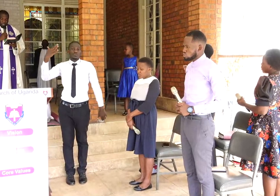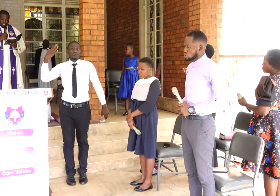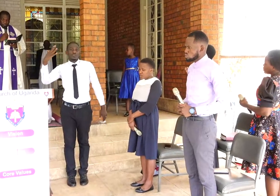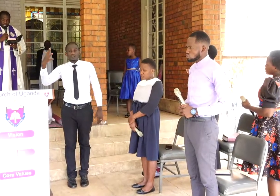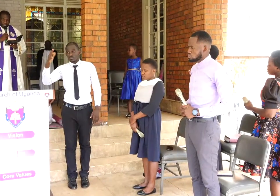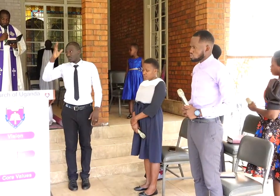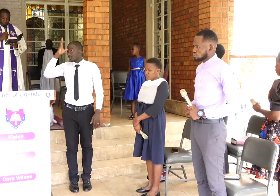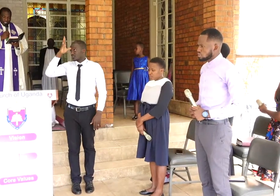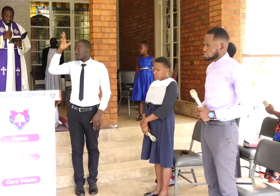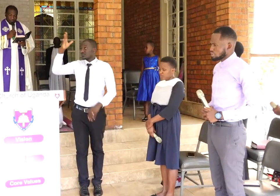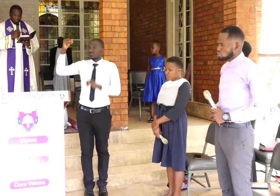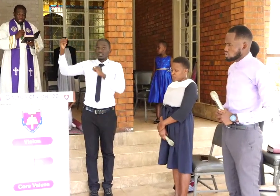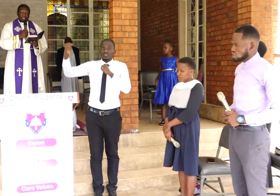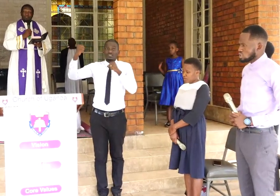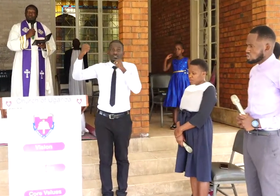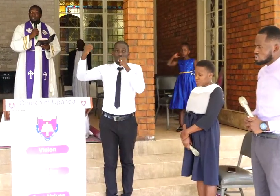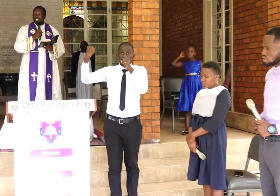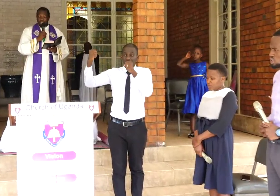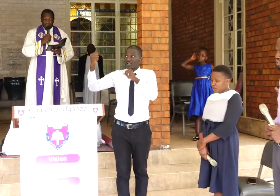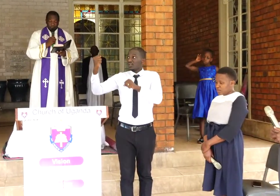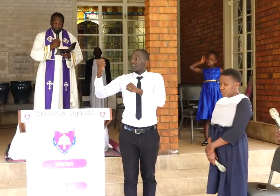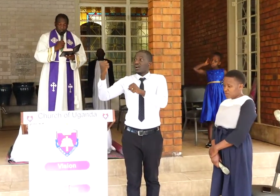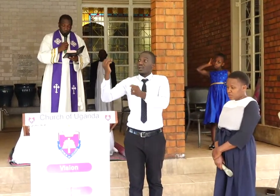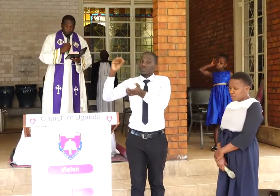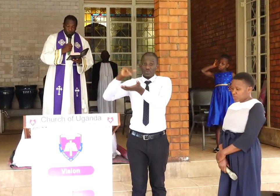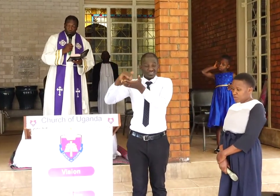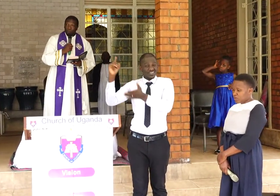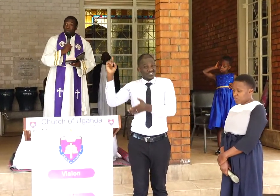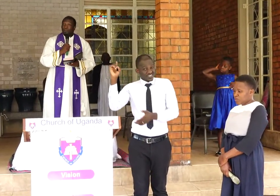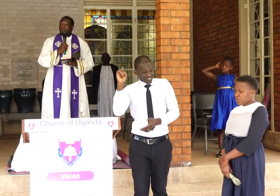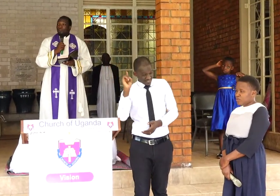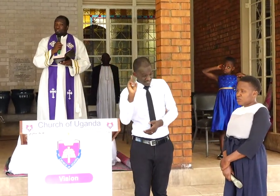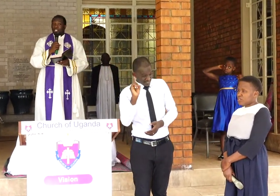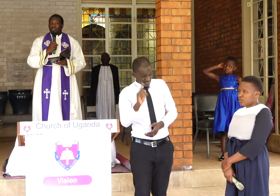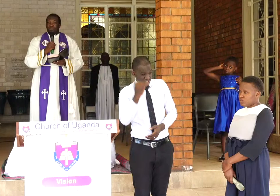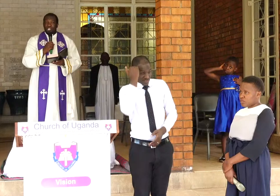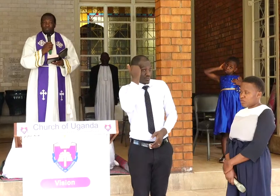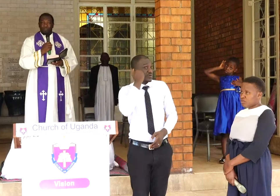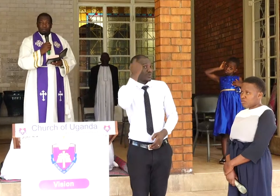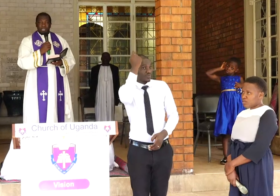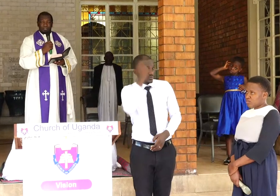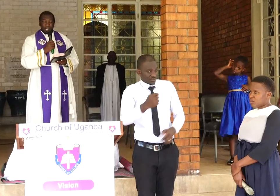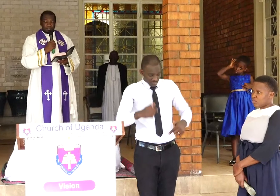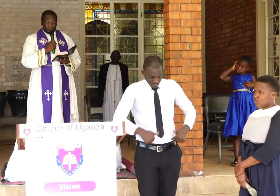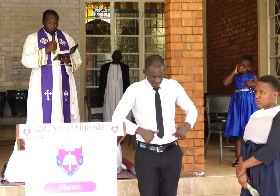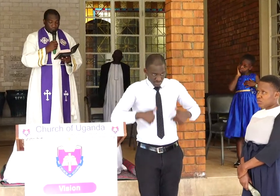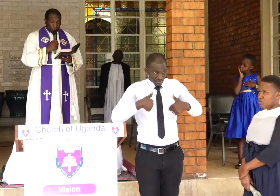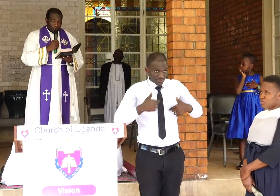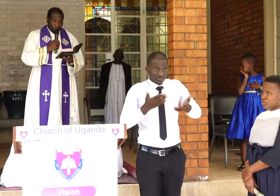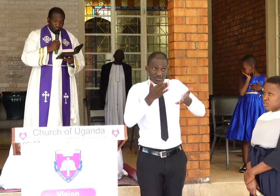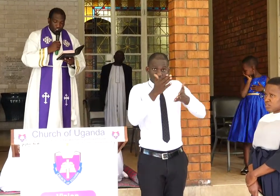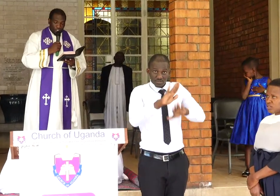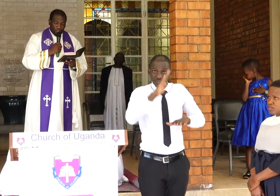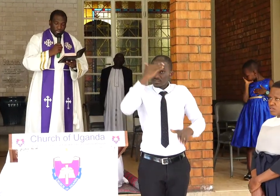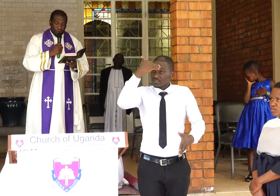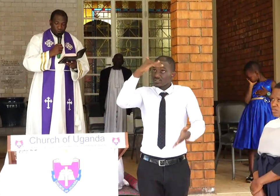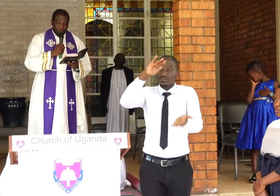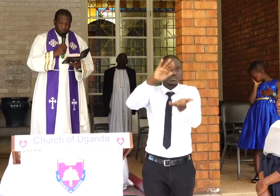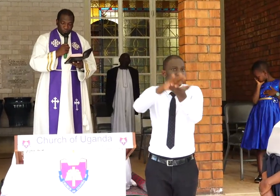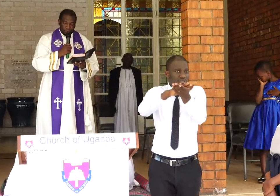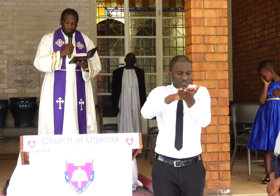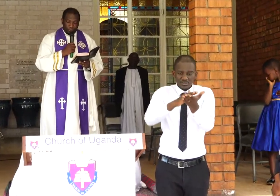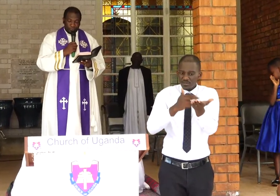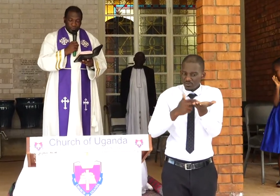ddyo gwa Katonda Kitaffe ayinza byonna naye alivaayo okukomawo okusala omusango gw'abalamu n'abafu nzikiriza